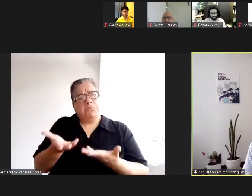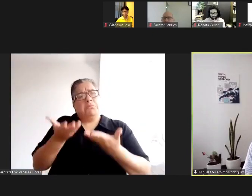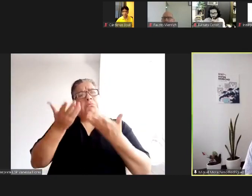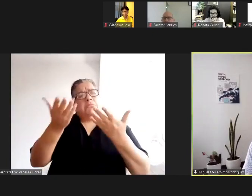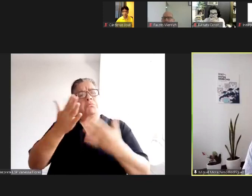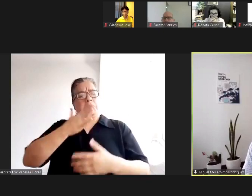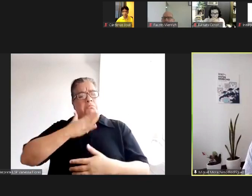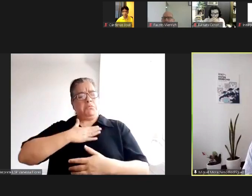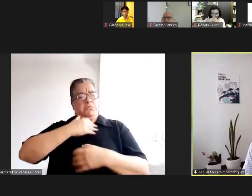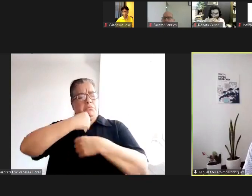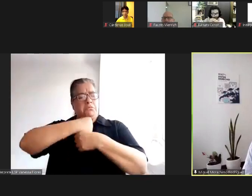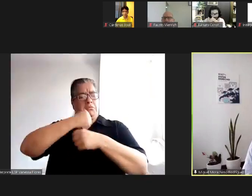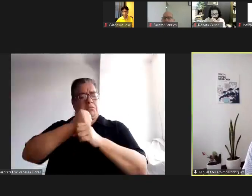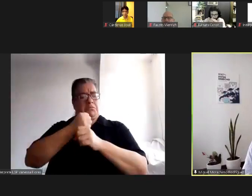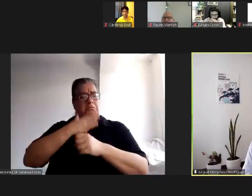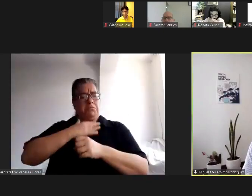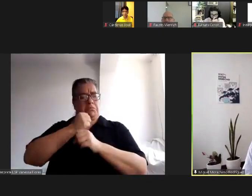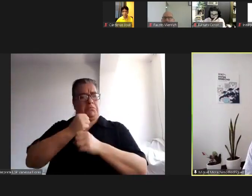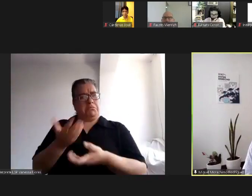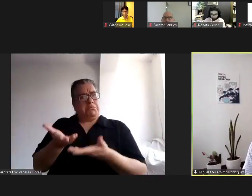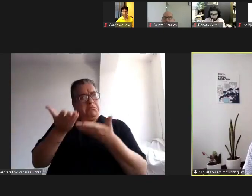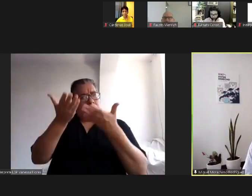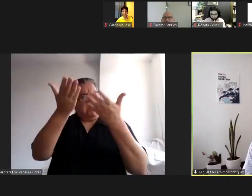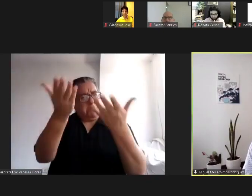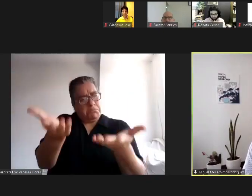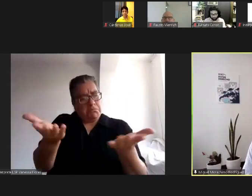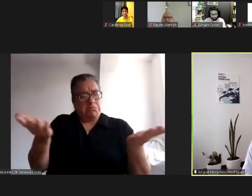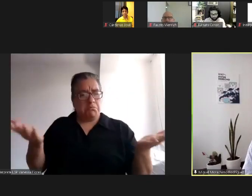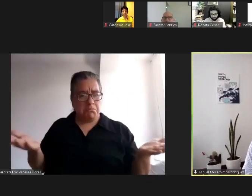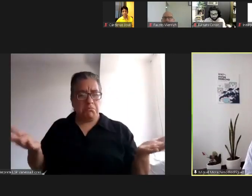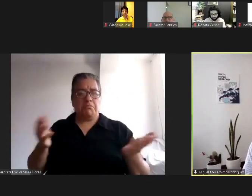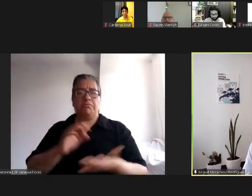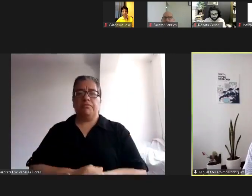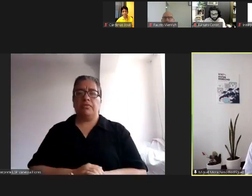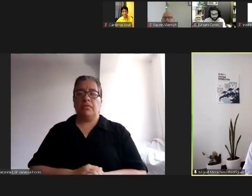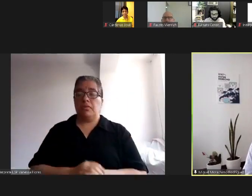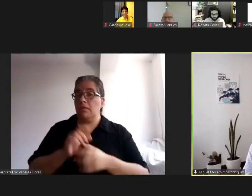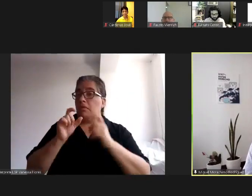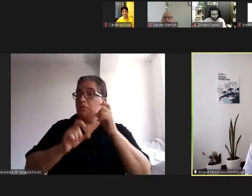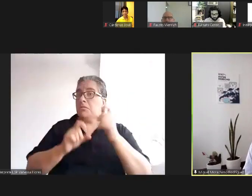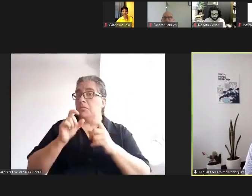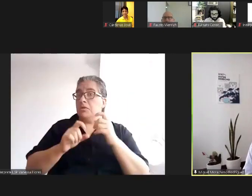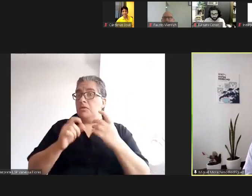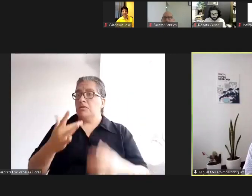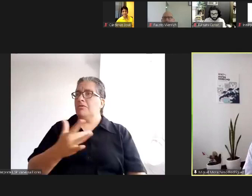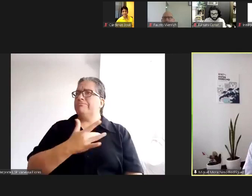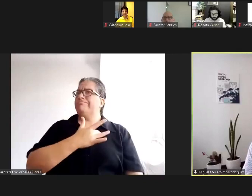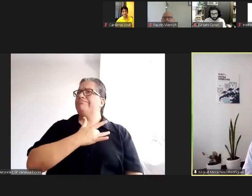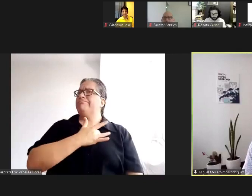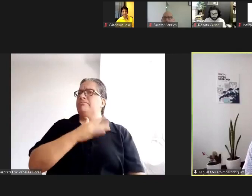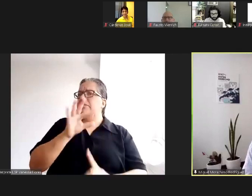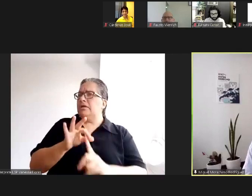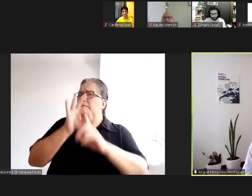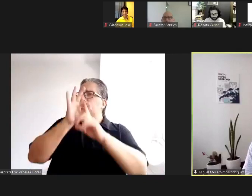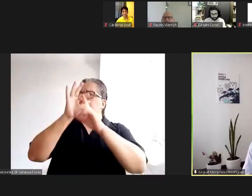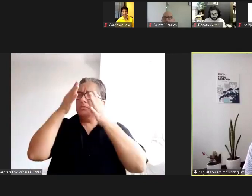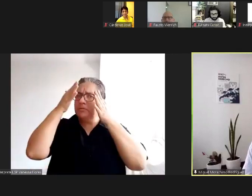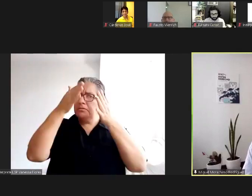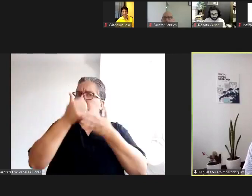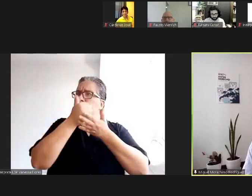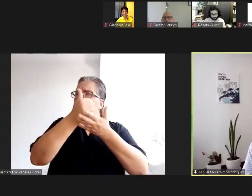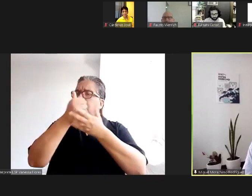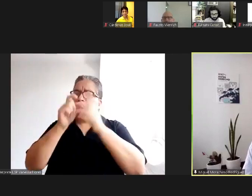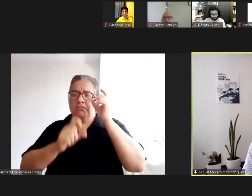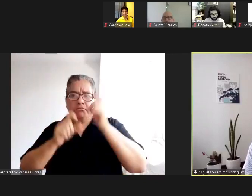obras, estoy seguro que solamente por estar mirando esto ya tienen una sensibilidad especial respecto del problema de las